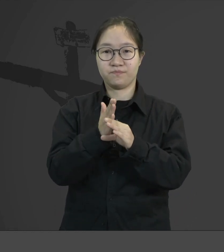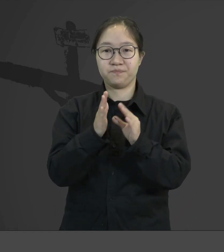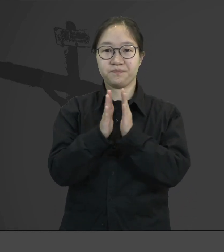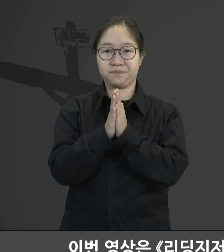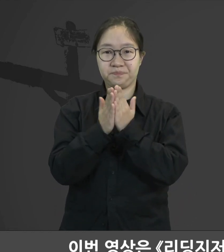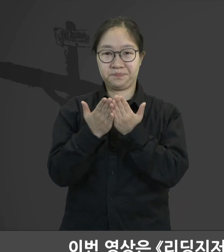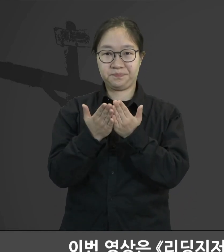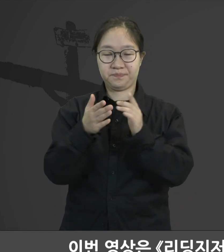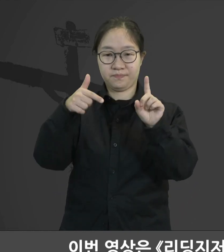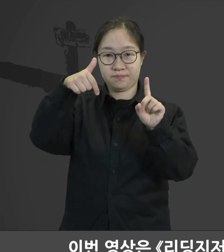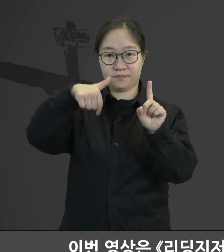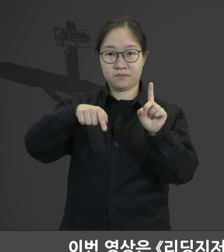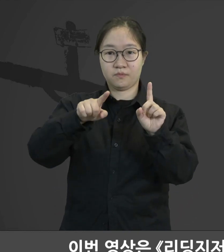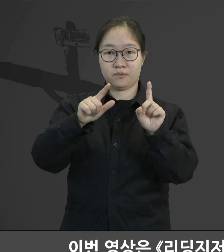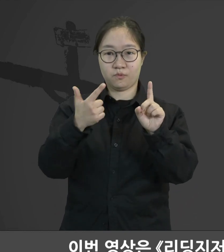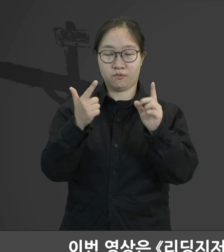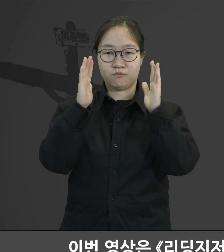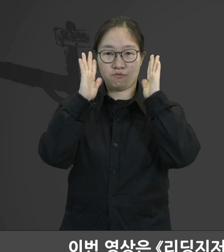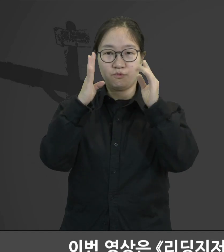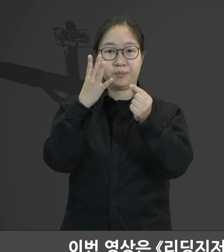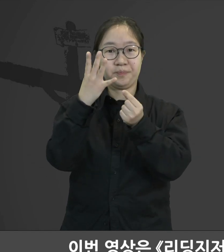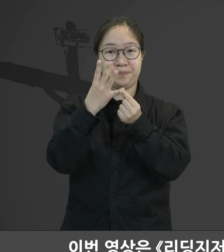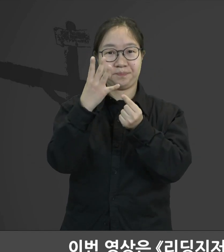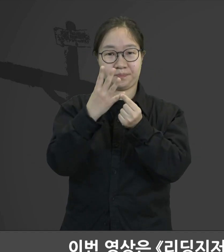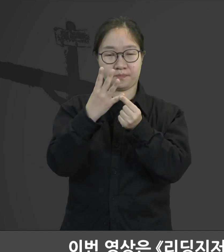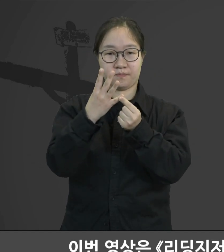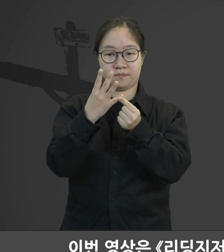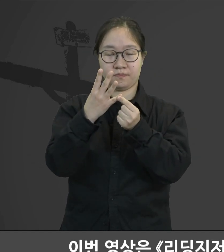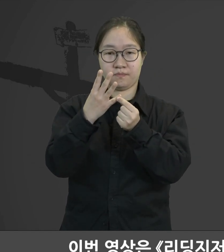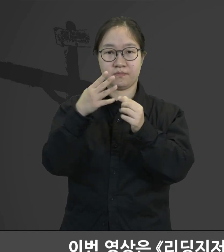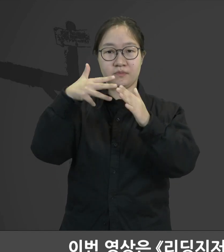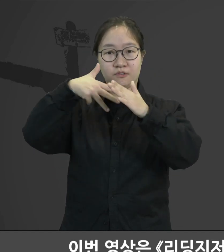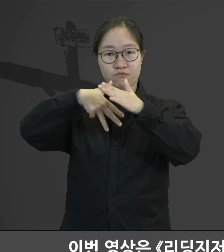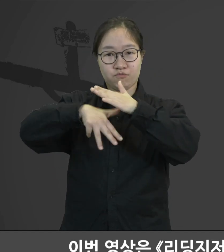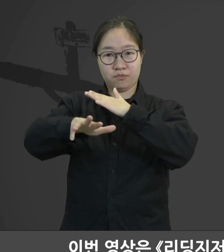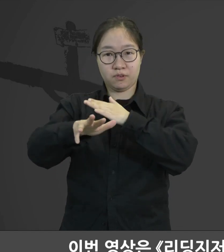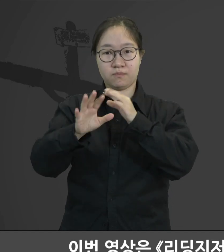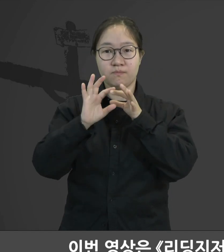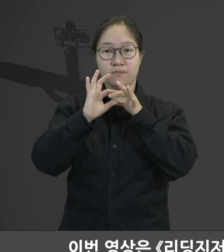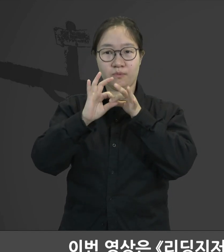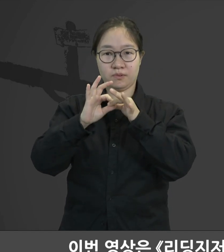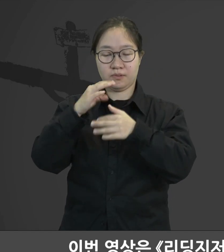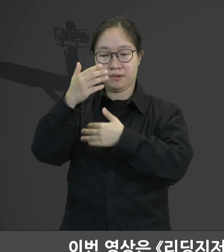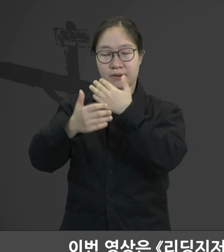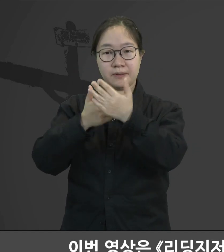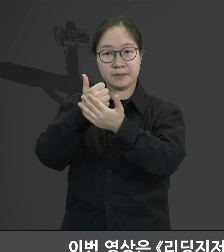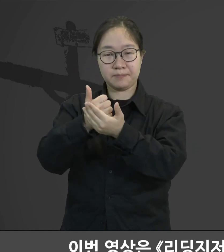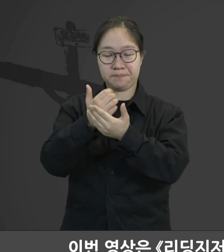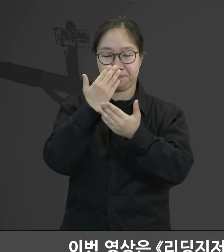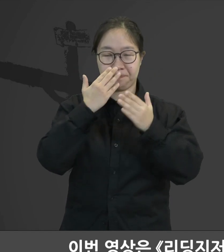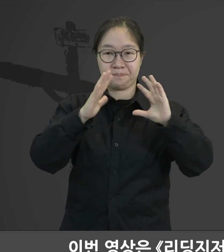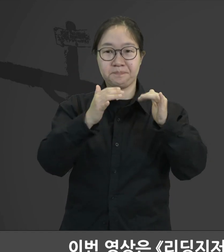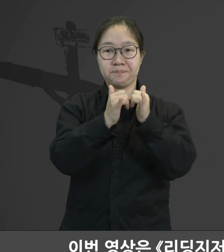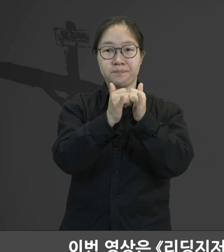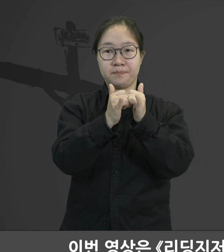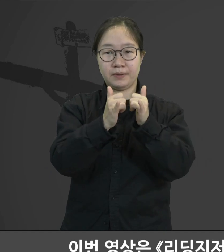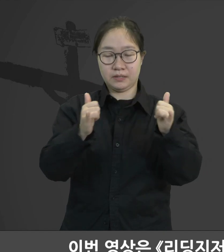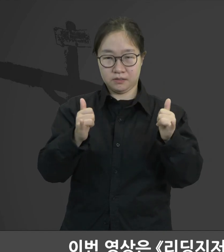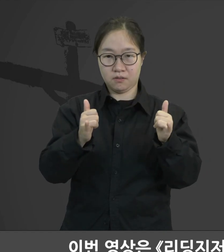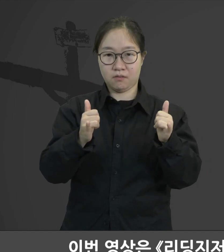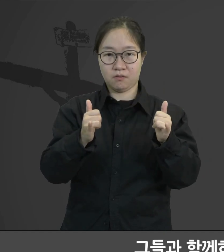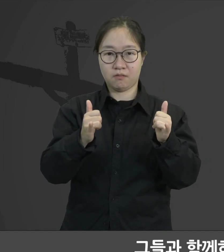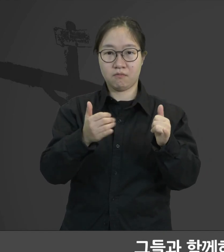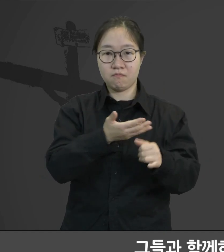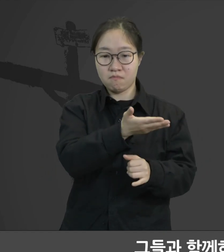이번 영상은 리딩 지저스 1권의 네 번째 수업으로 출애굽기를 통해 하나님께서 이스라엘을 자기의 백성으로